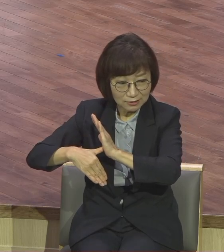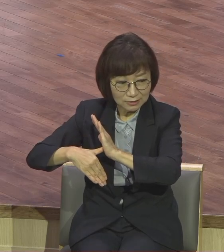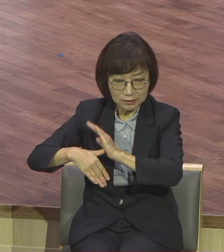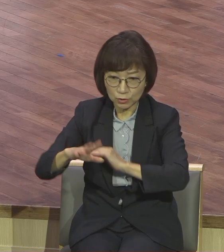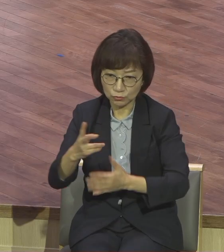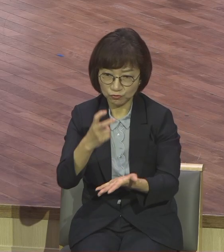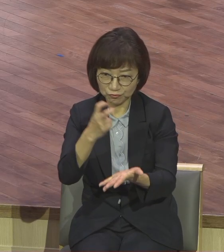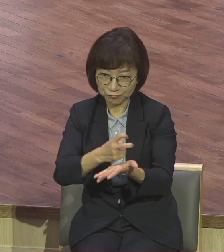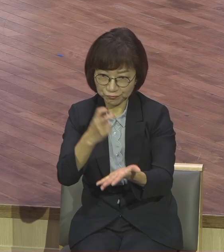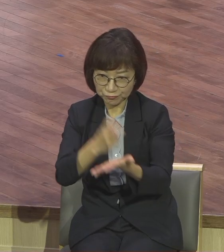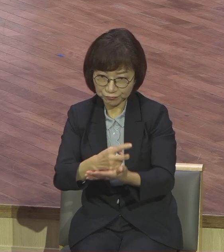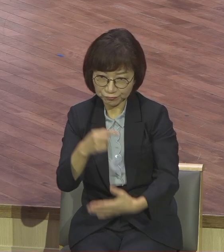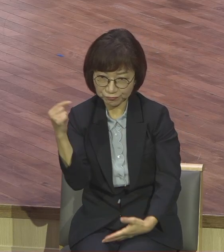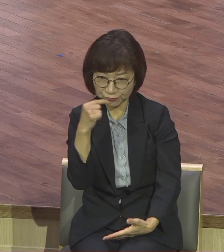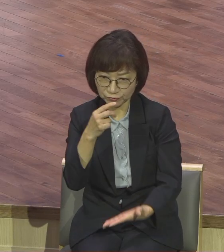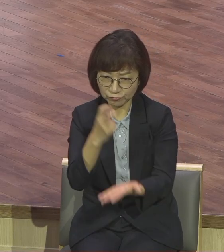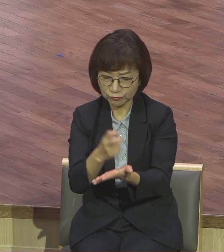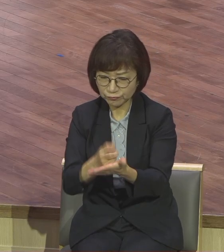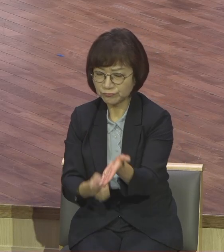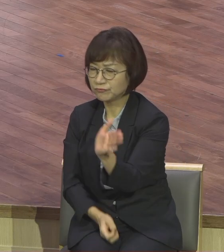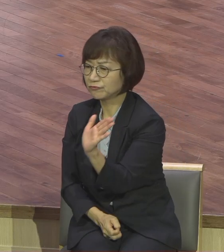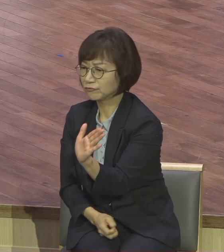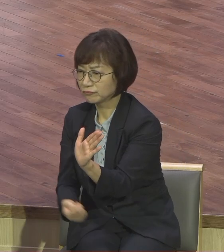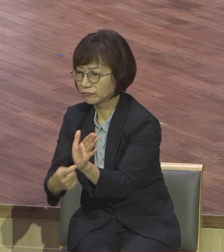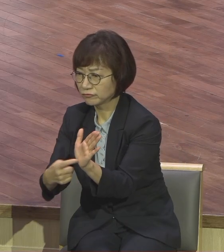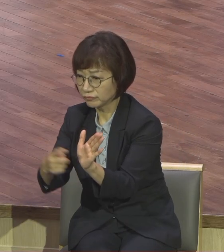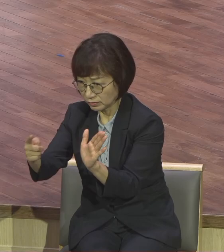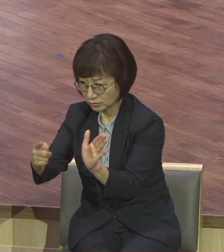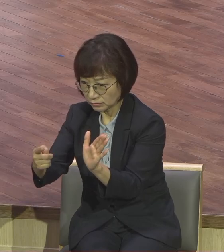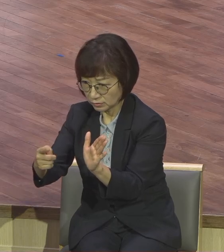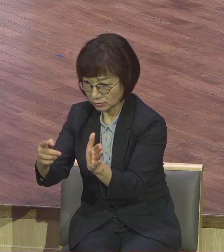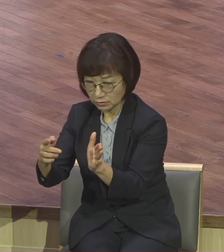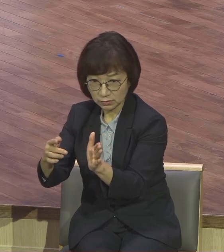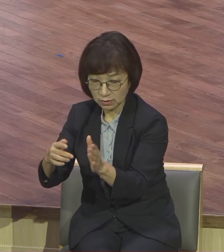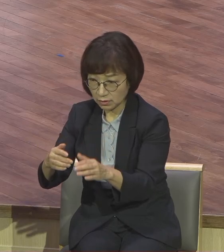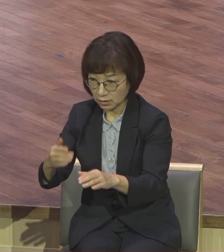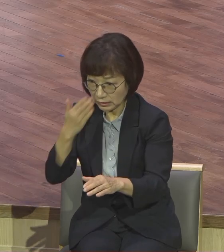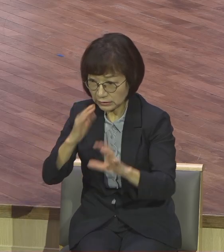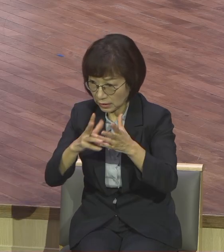엄청난 율법에 위배되기 때문에 절대 할 수 없습니다.